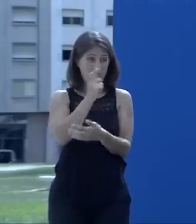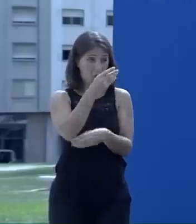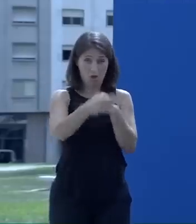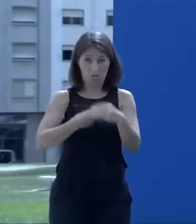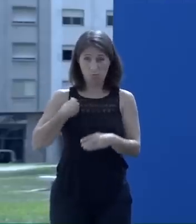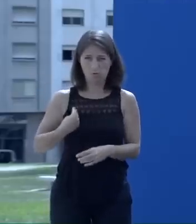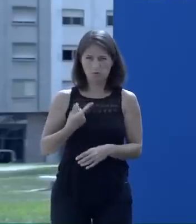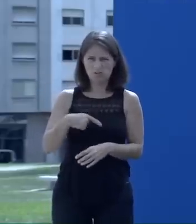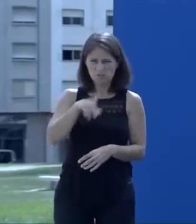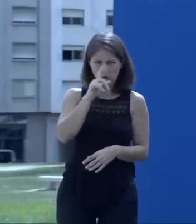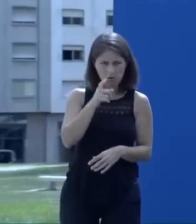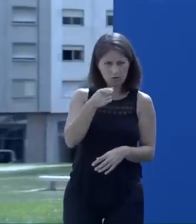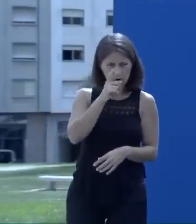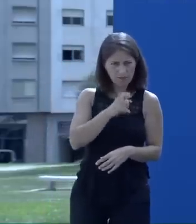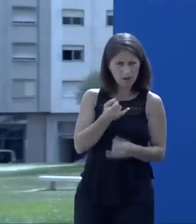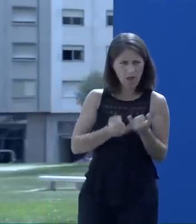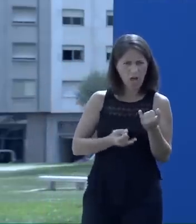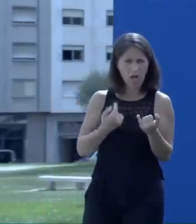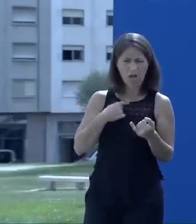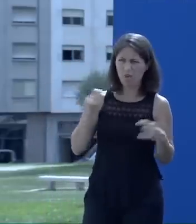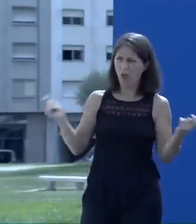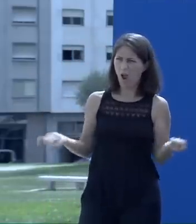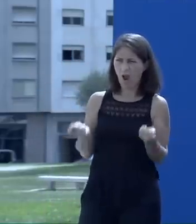Sabedes que intentaron colarnos a Venezuela na campaña electoral.